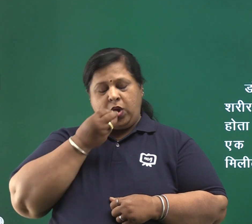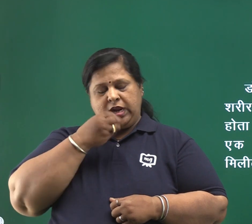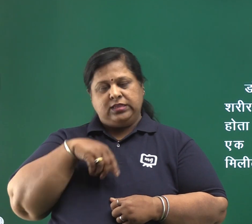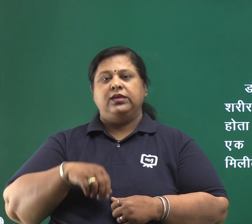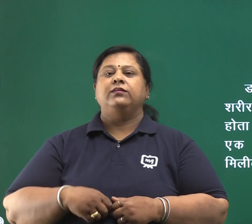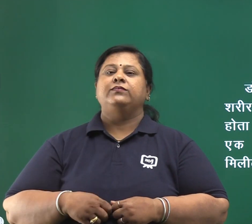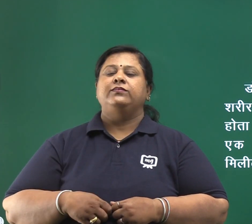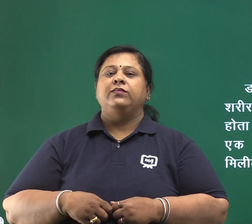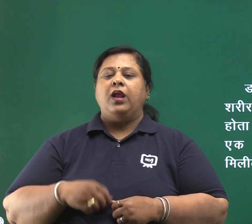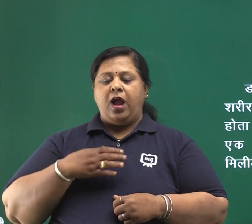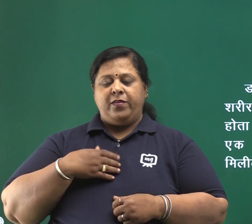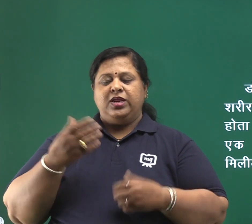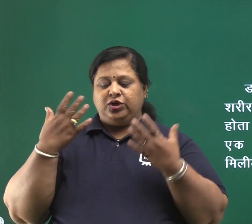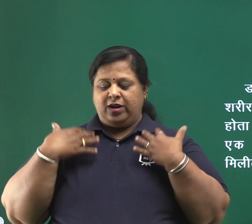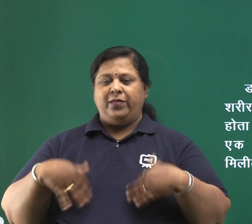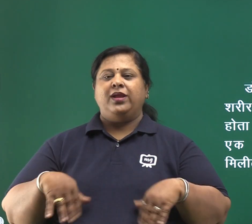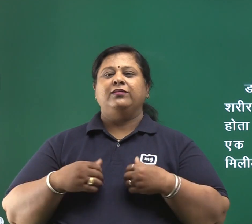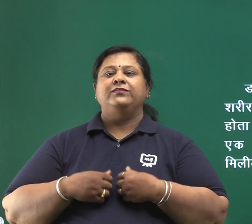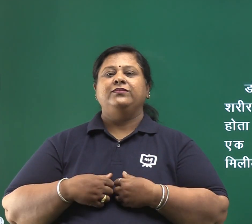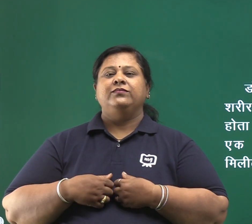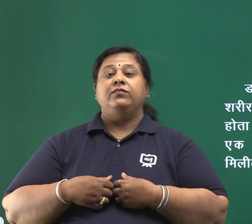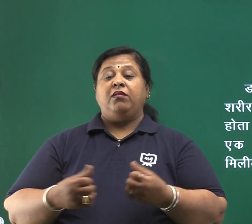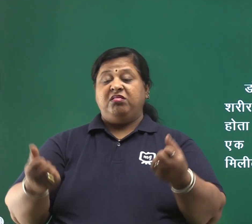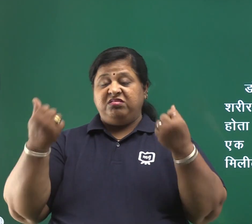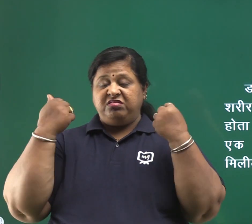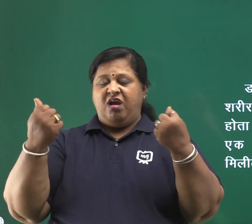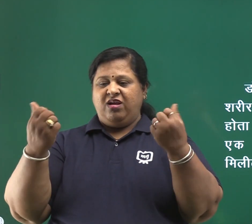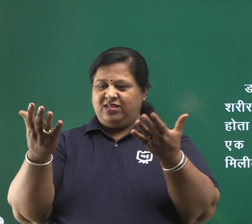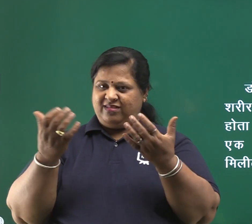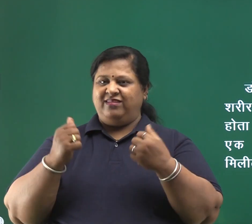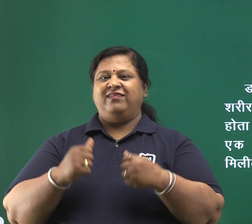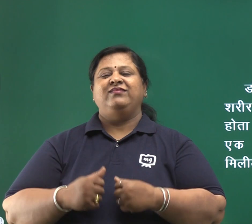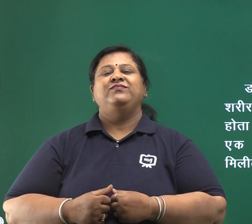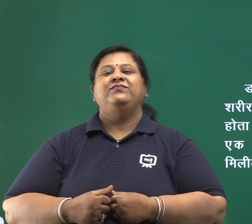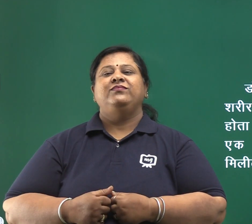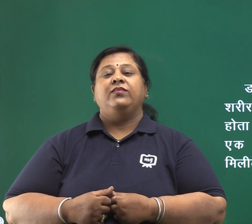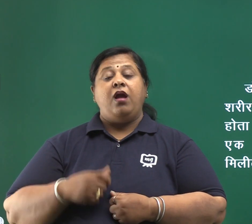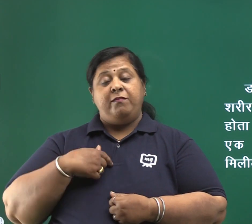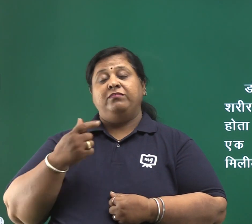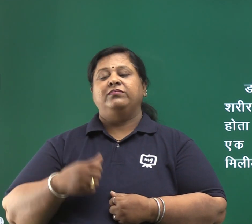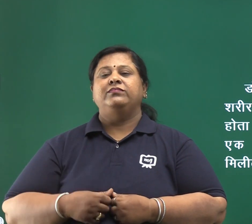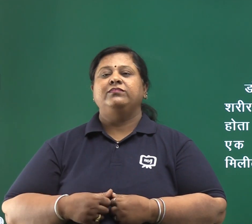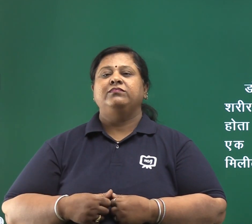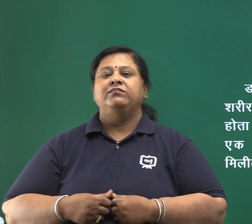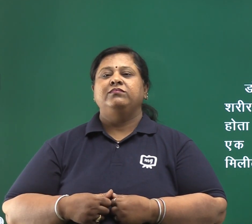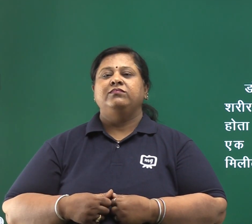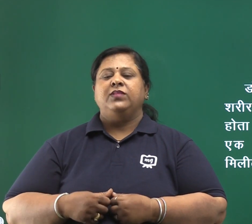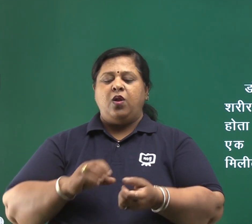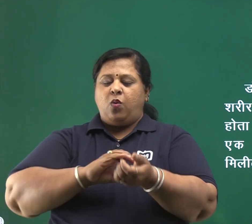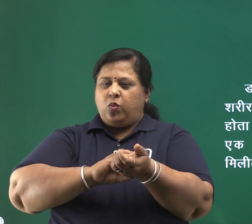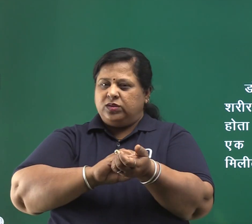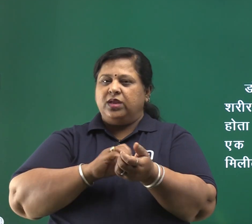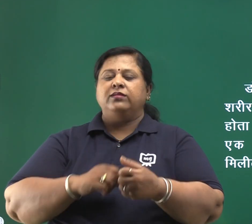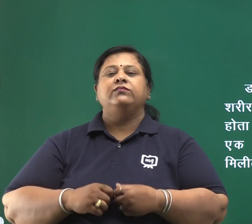से हमारे शरीर में ताकत आती है और हम रोगों